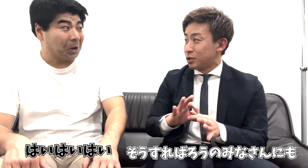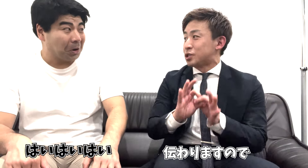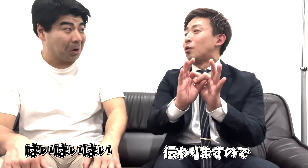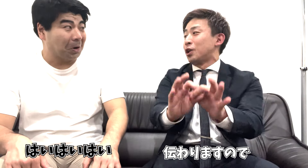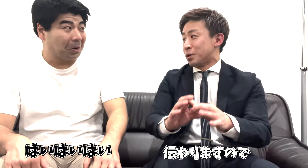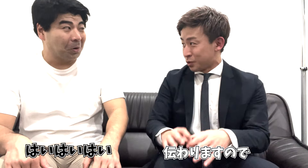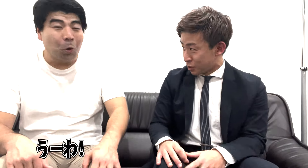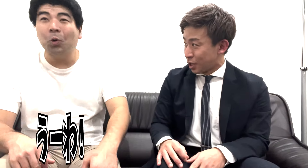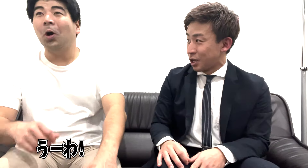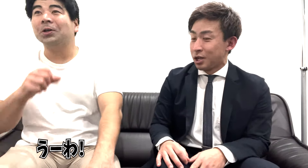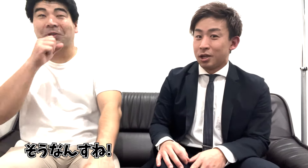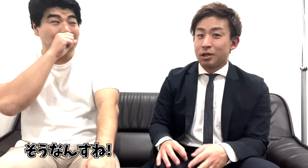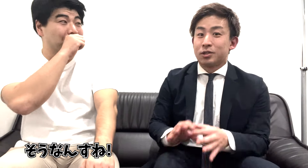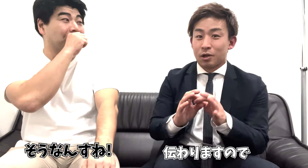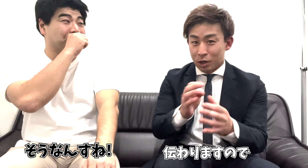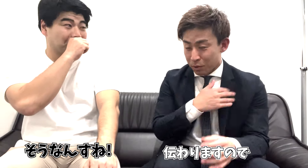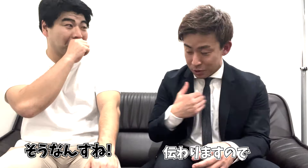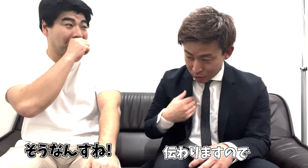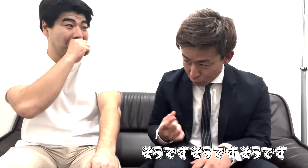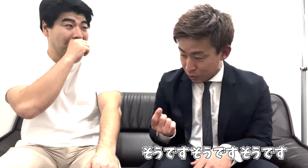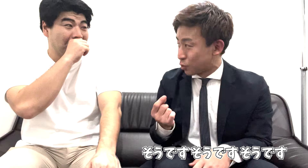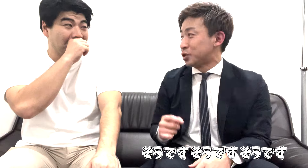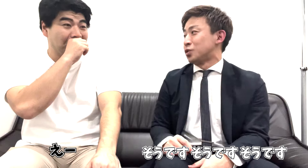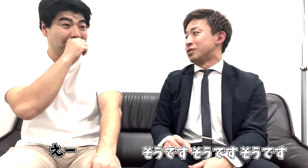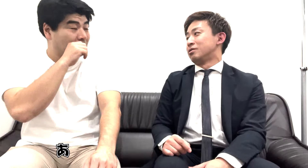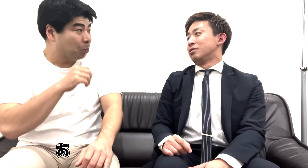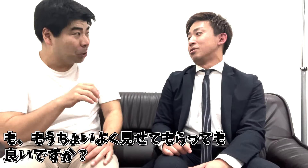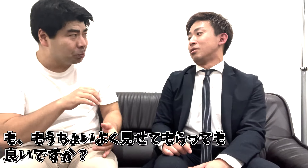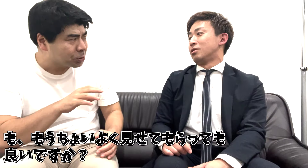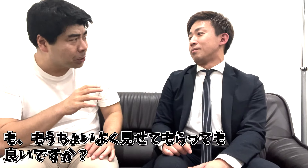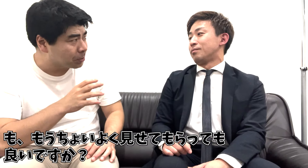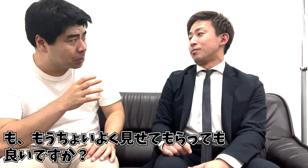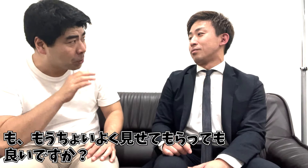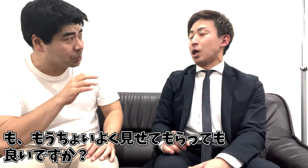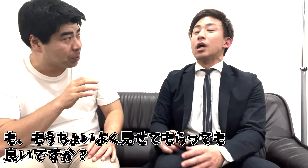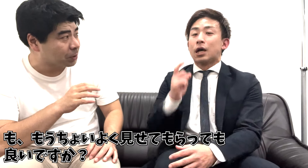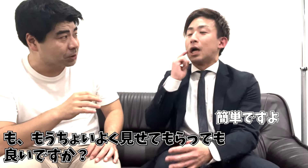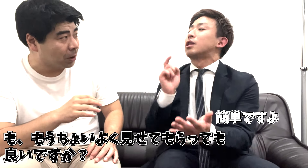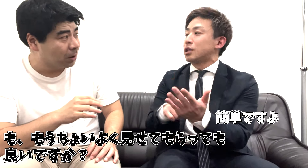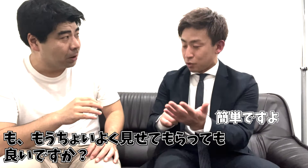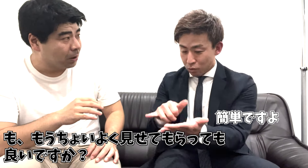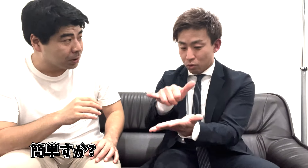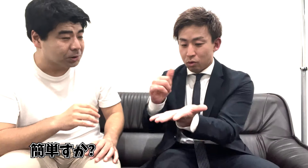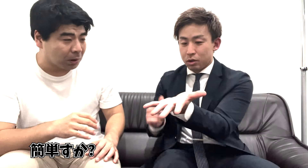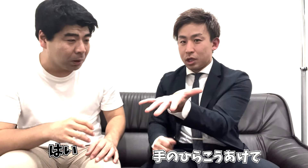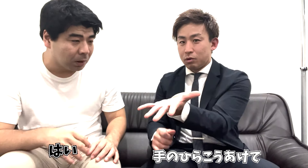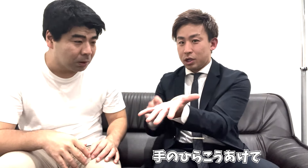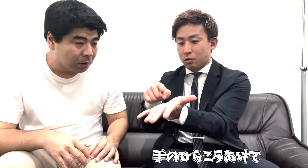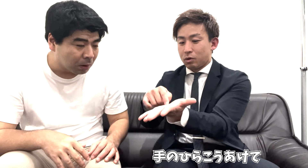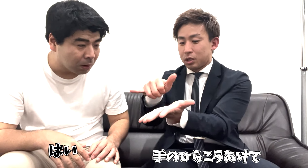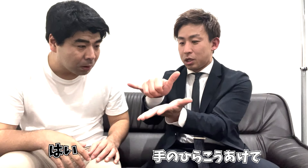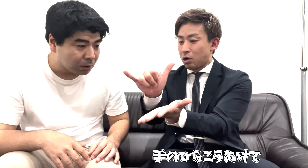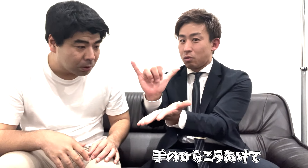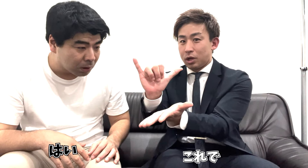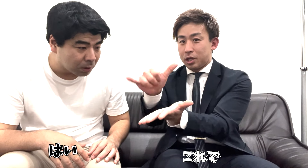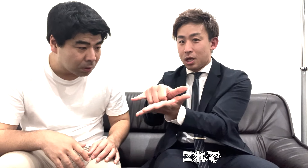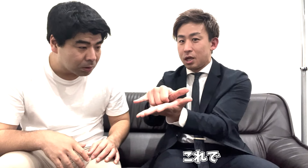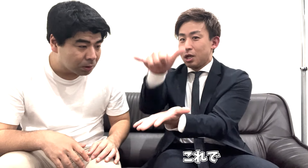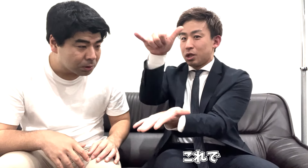伝わります、 はいはいはい、うわ、そうなんですね。 そうです、そうです、 あ、もうちょいよく見しまって。 簡単ですよ。 簡単ですか。 手のひらこうやって、はい、これで、 はい、 ポ